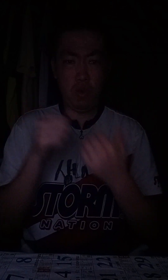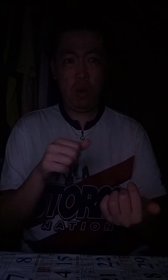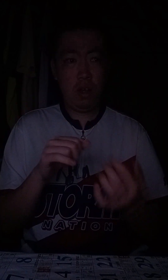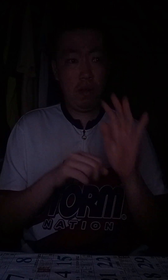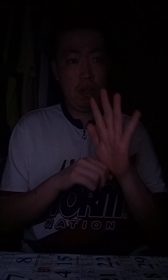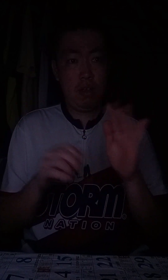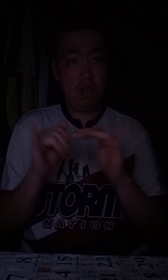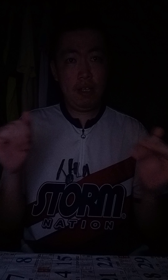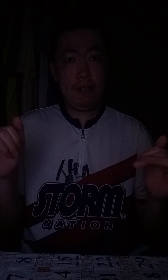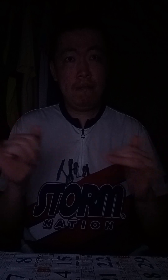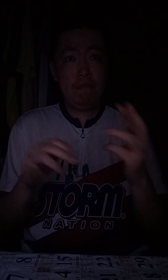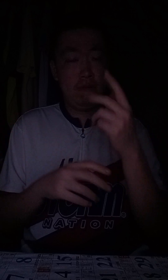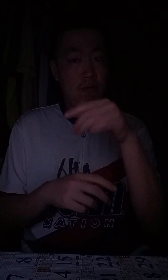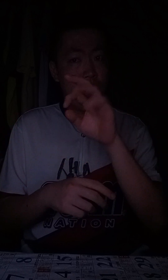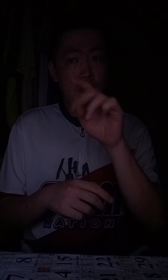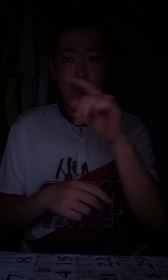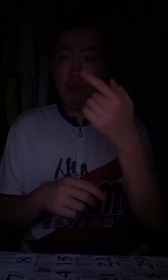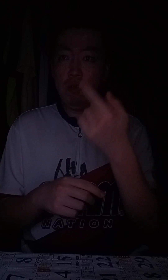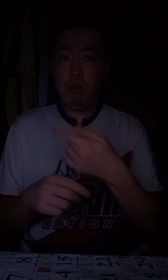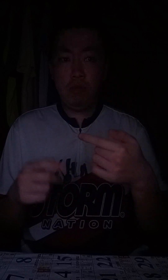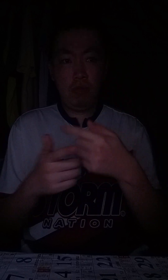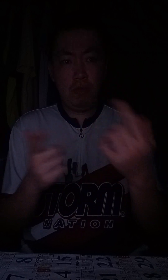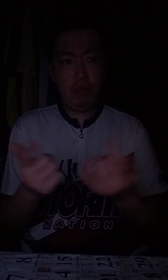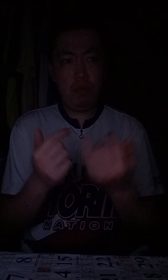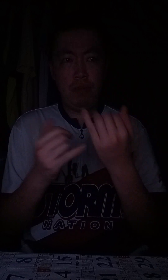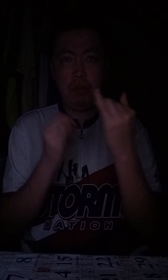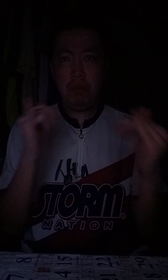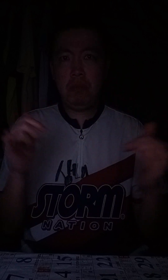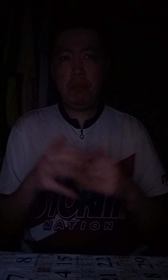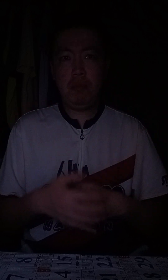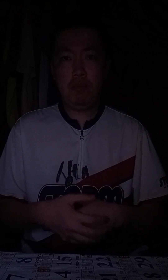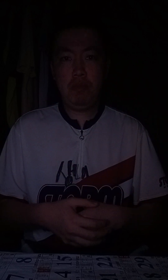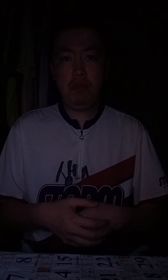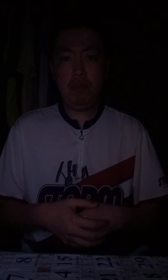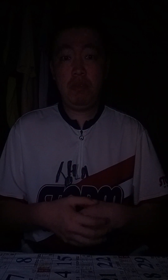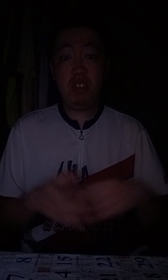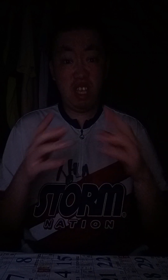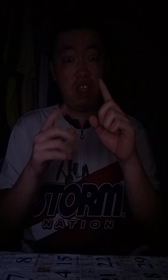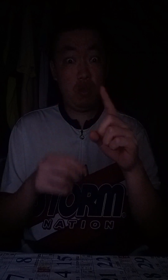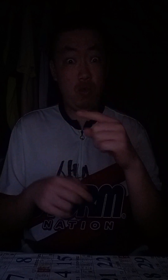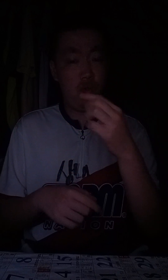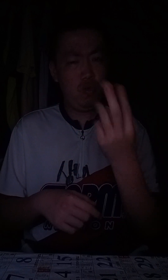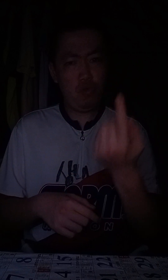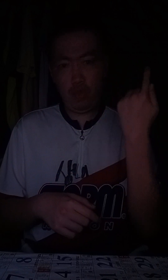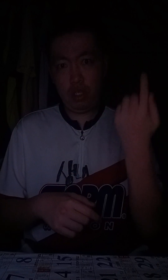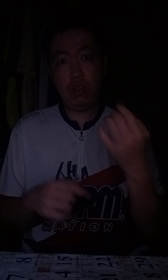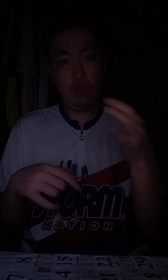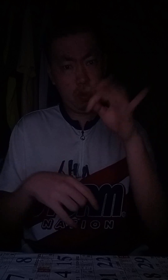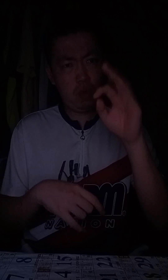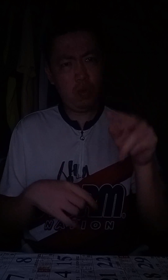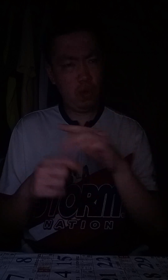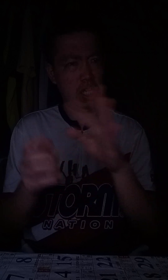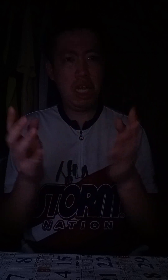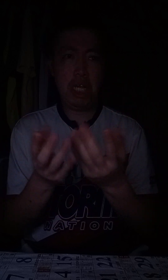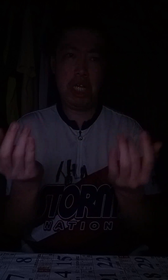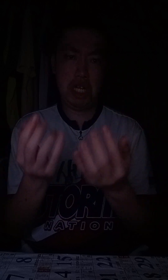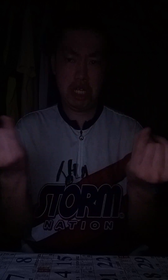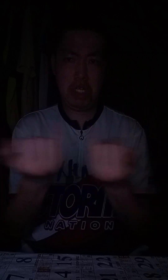위해 부검을 진행할 예정이라고 밝혔습니다. 약 1시간쯤 뒤에는 도봉구 같은 지역의 한